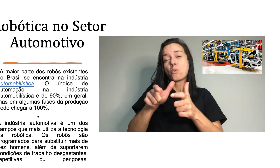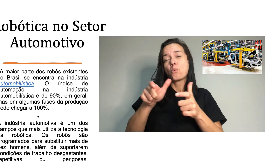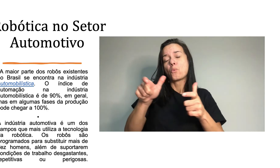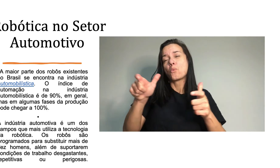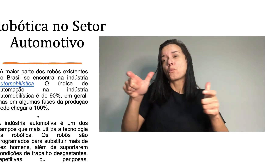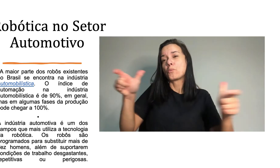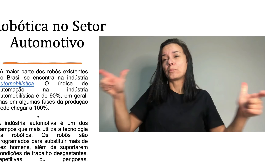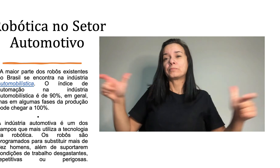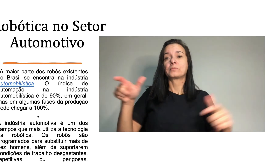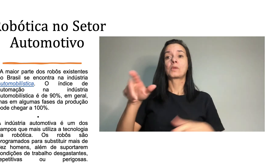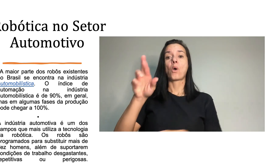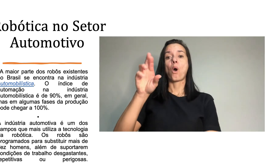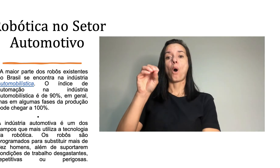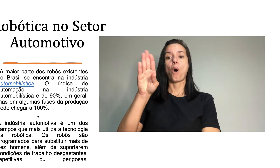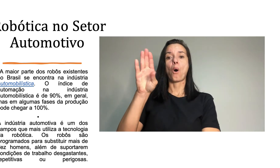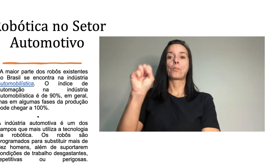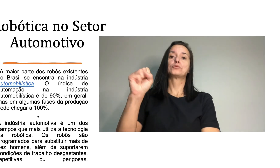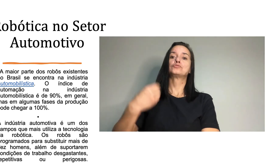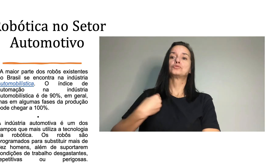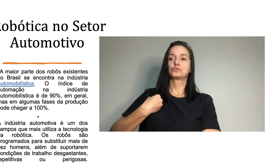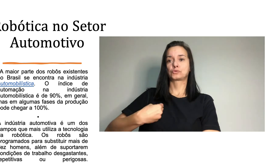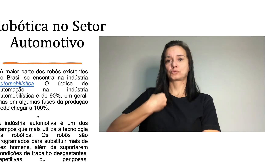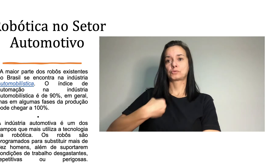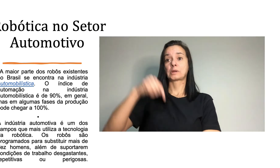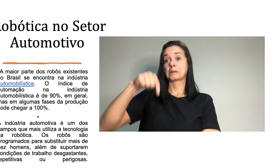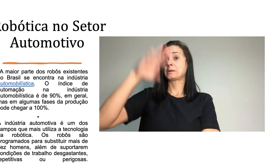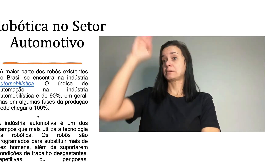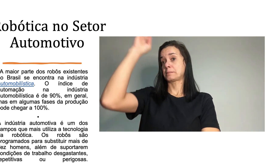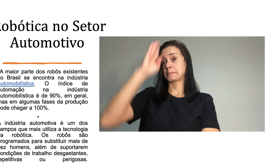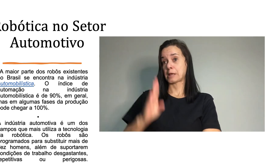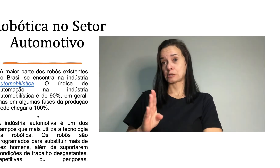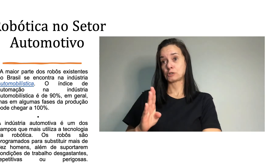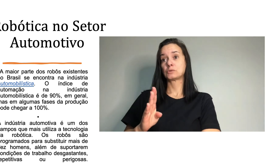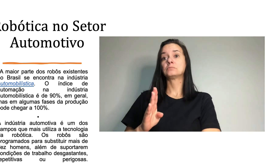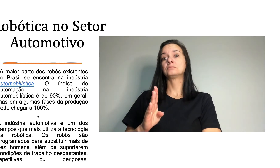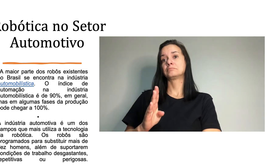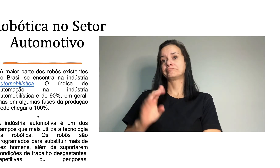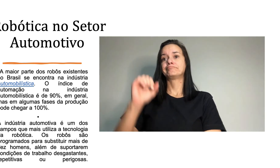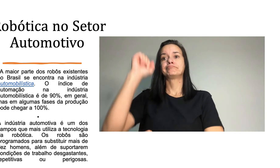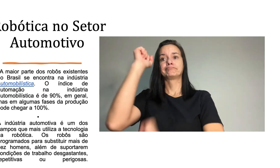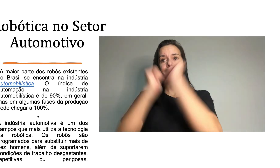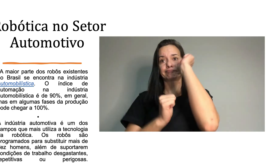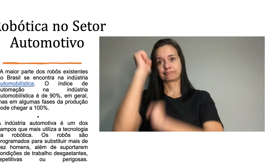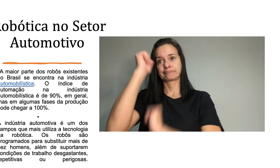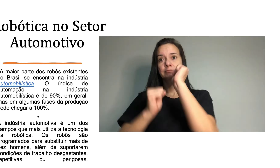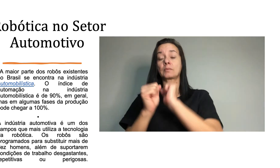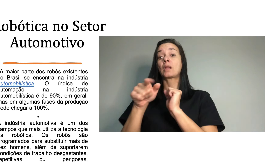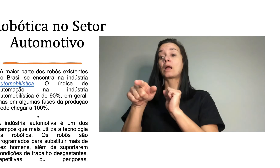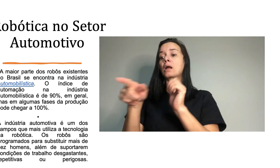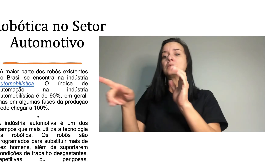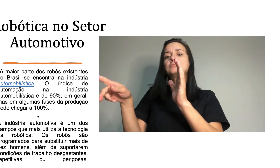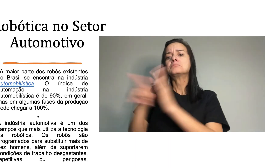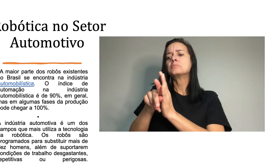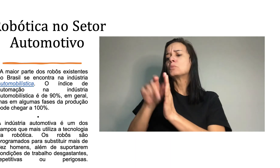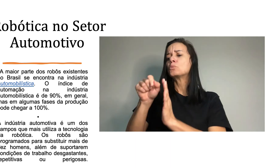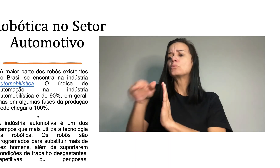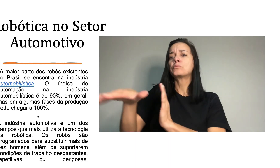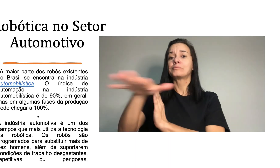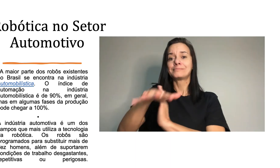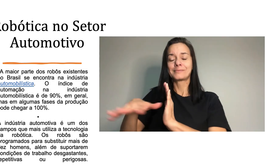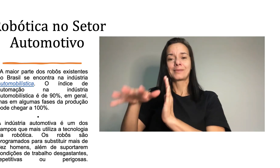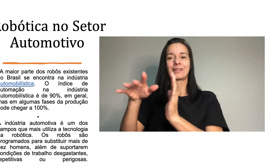A maior parte dos robôs existentes no Brasil se encontra na indústria